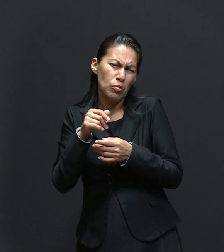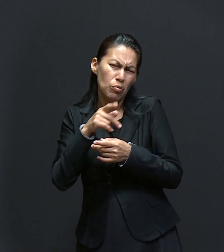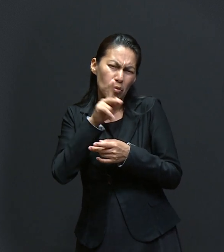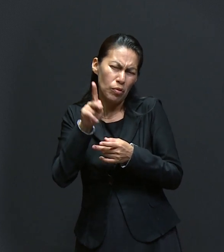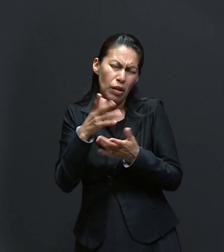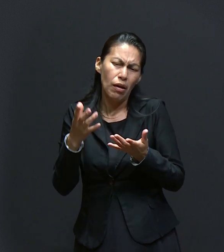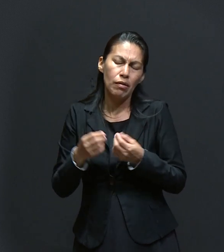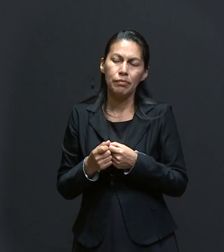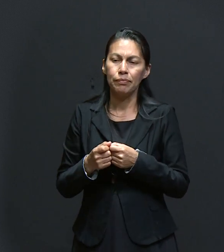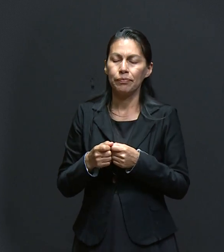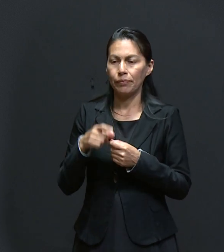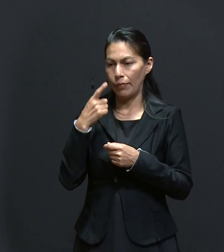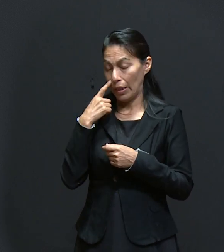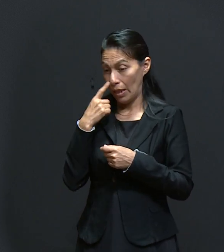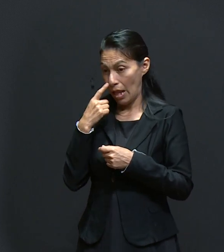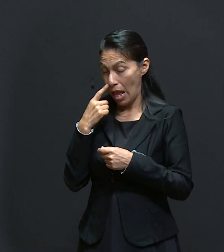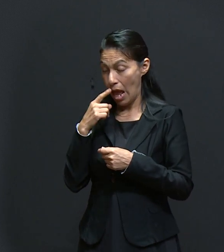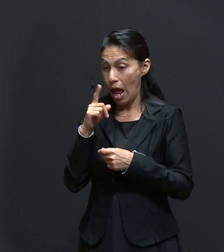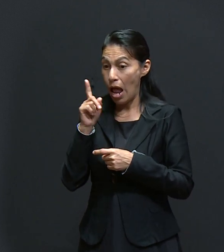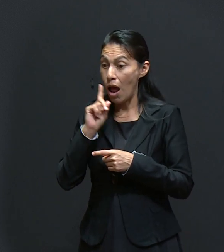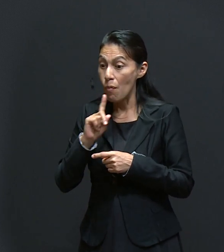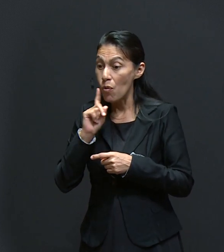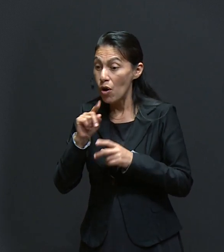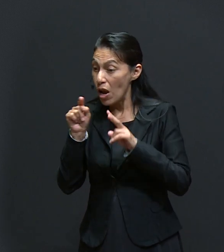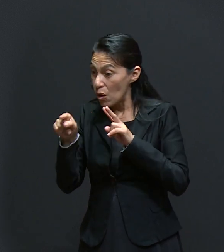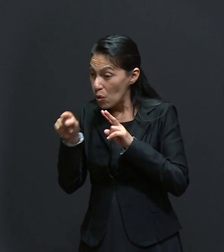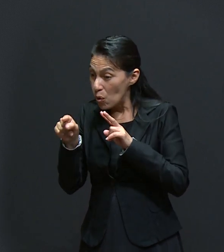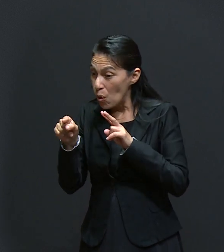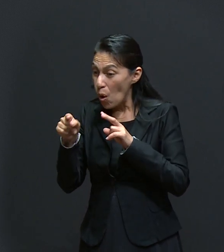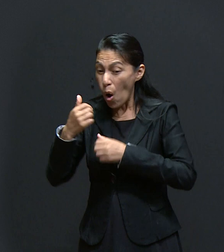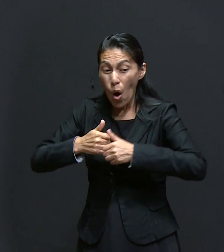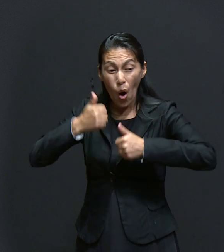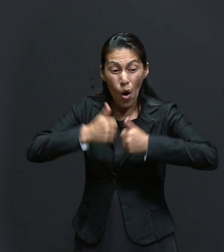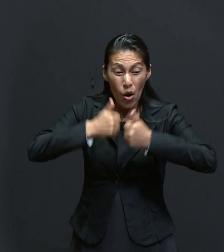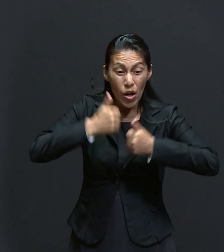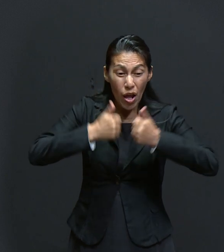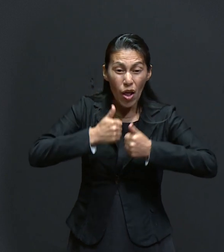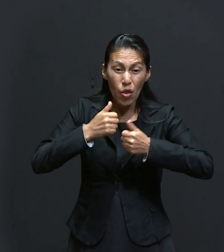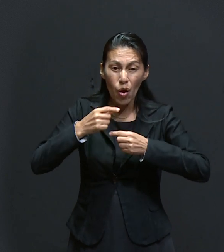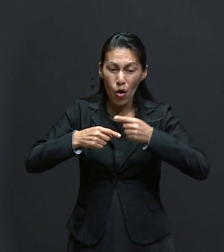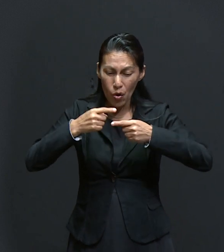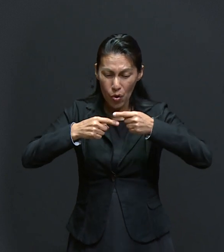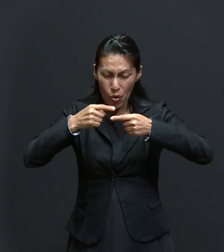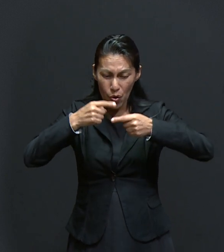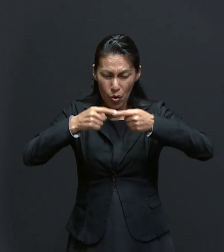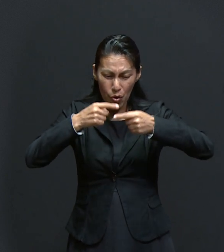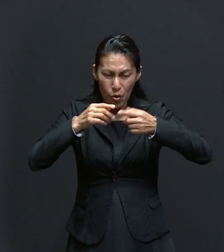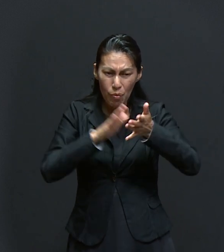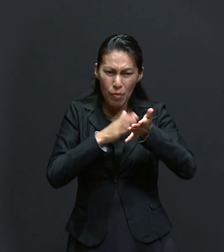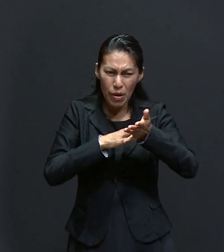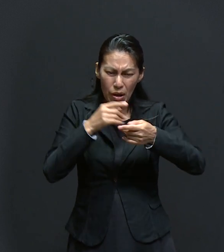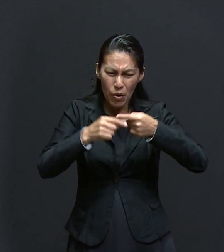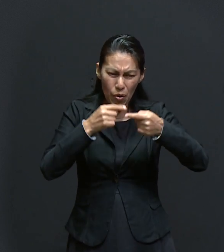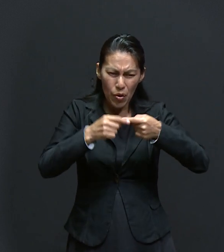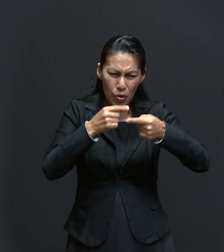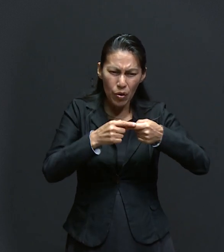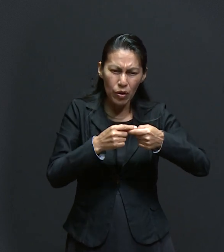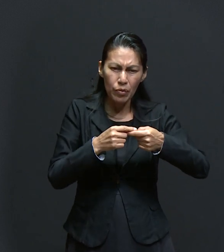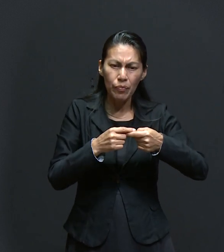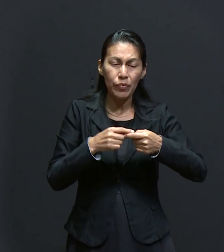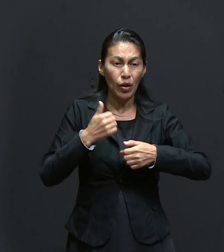unión pero llego a ocaña la frontera y estaba corriendo y tenía dos rollos en sus manos